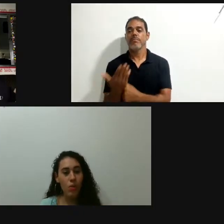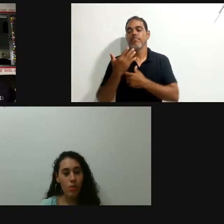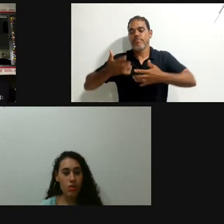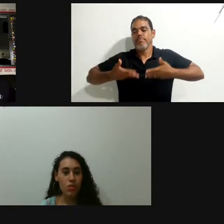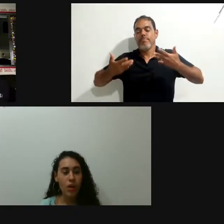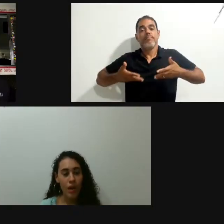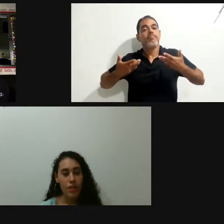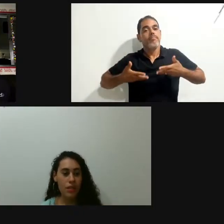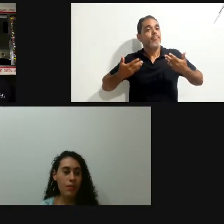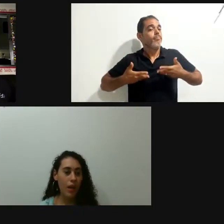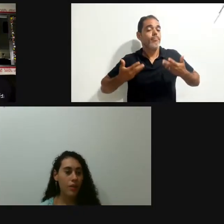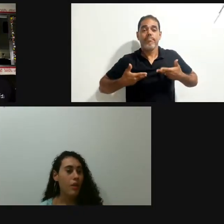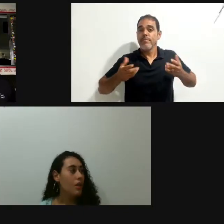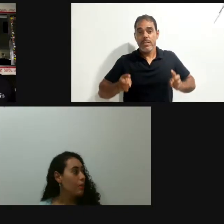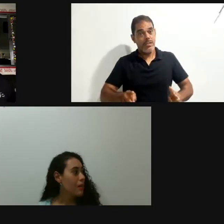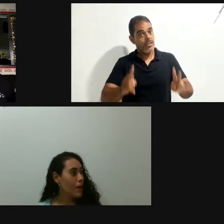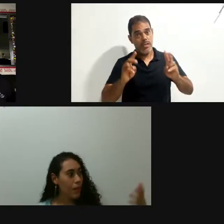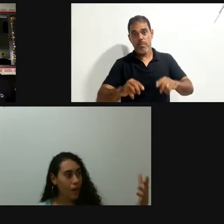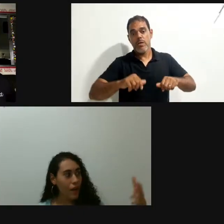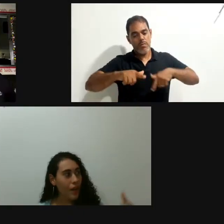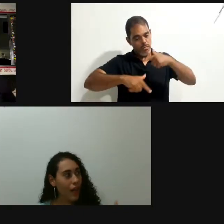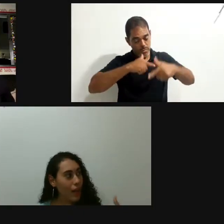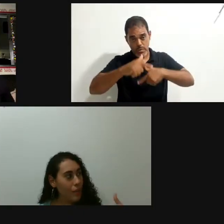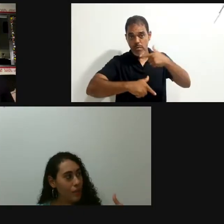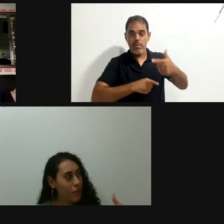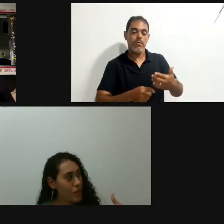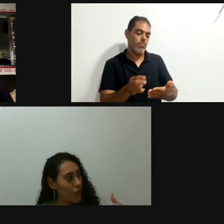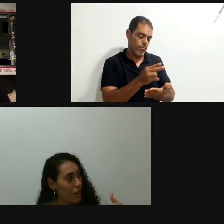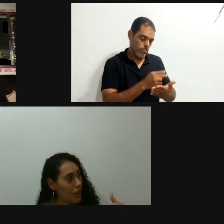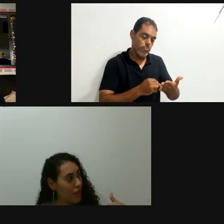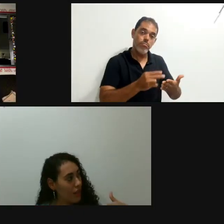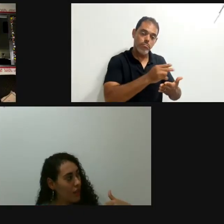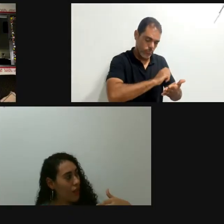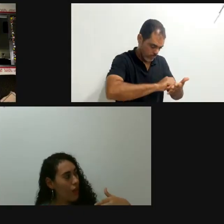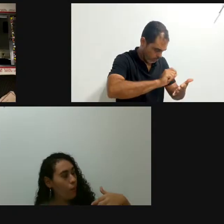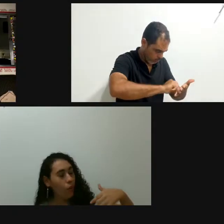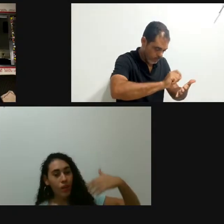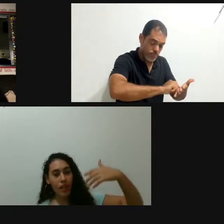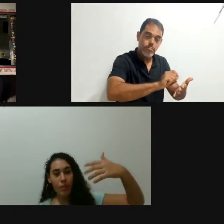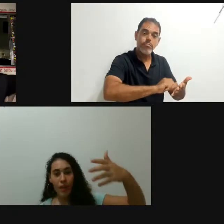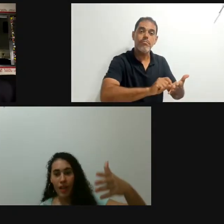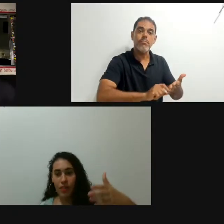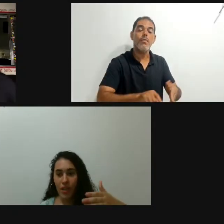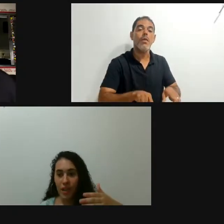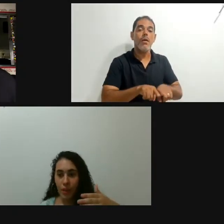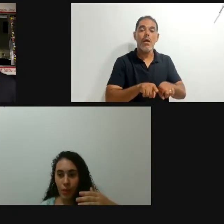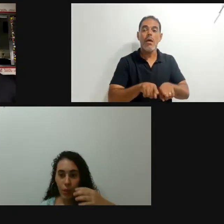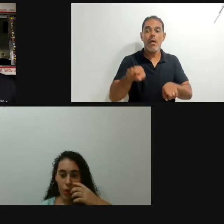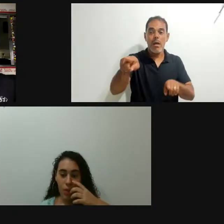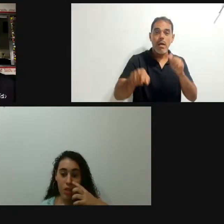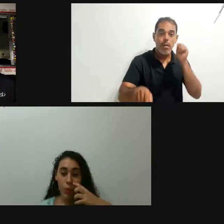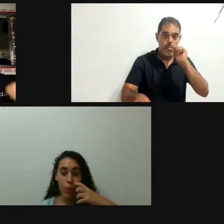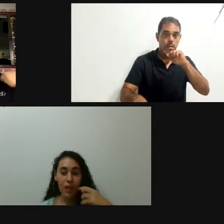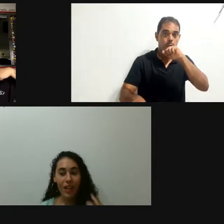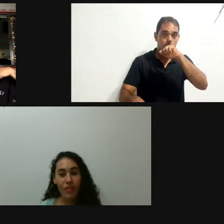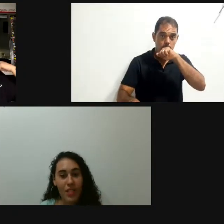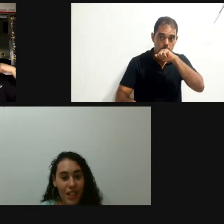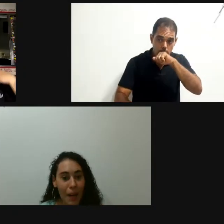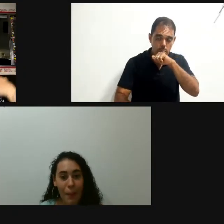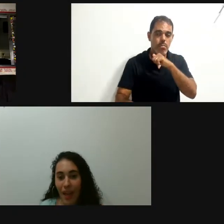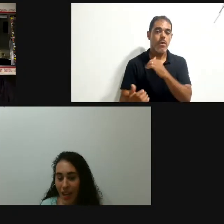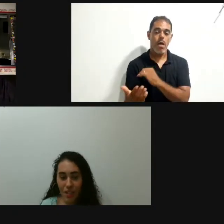eu continuar esse trabalho. Minha mãe, que procura também ver formas de eu